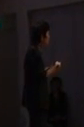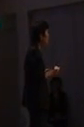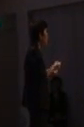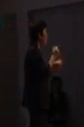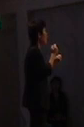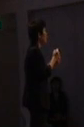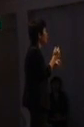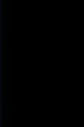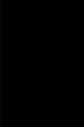から、